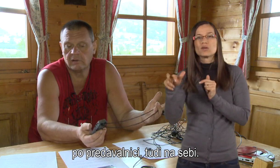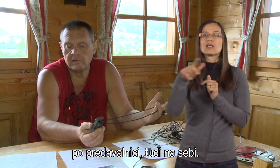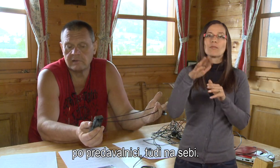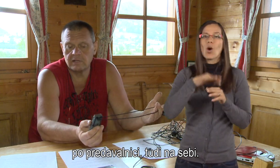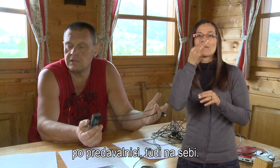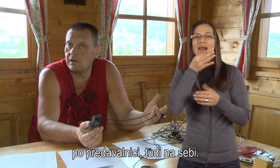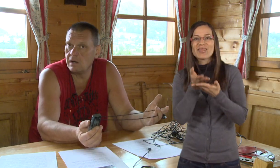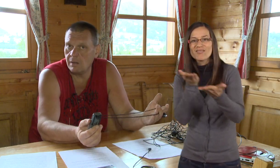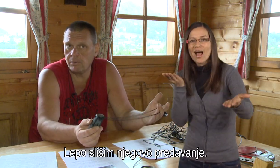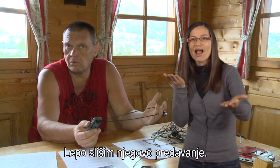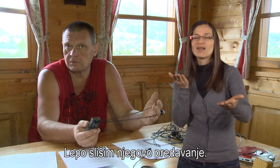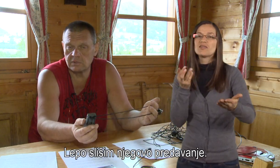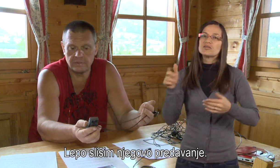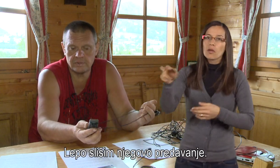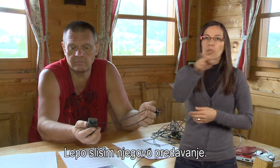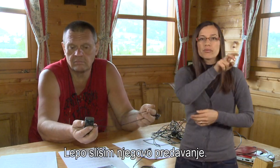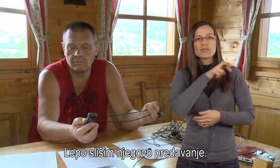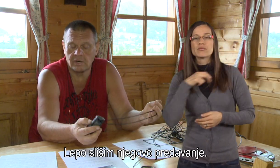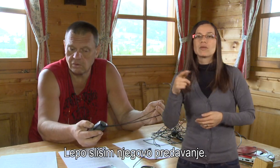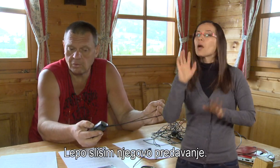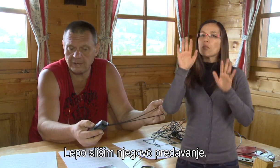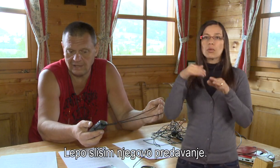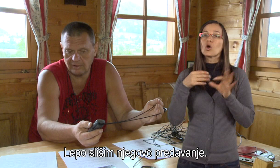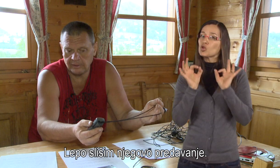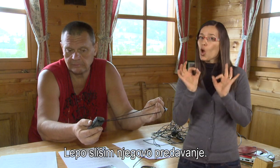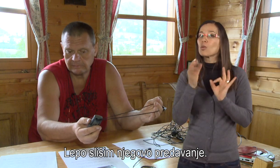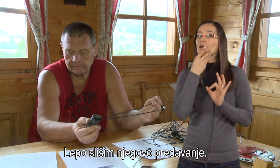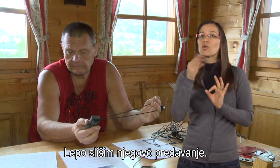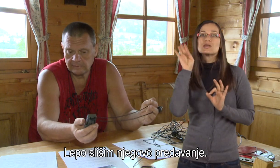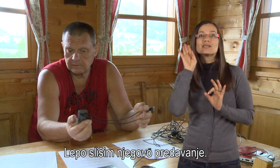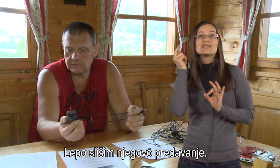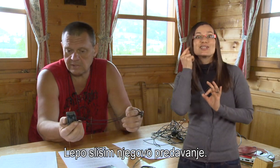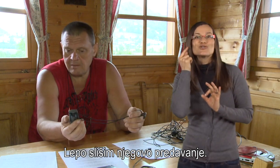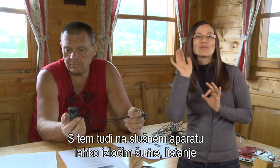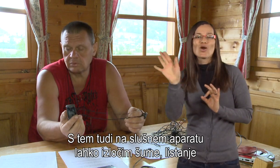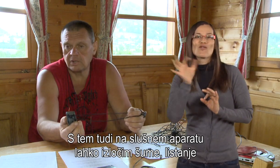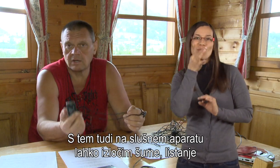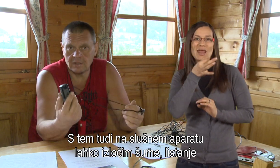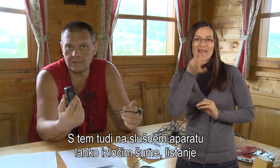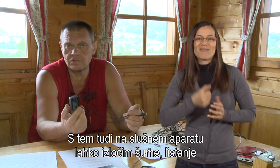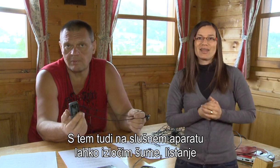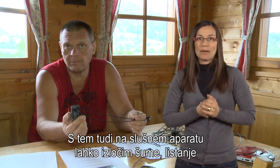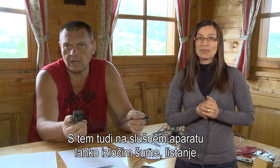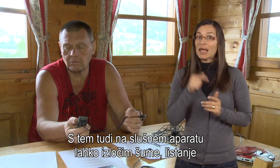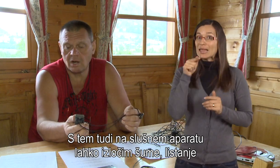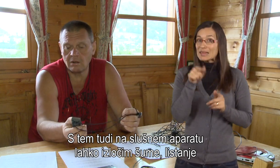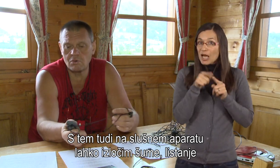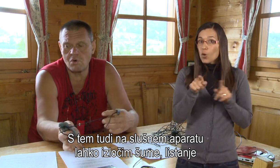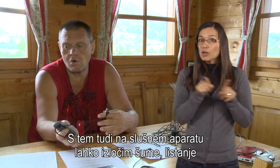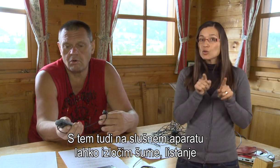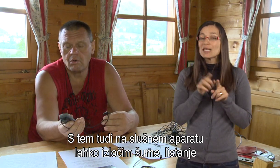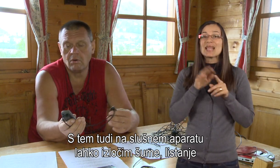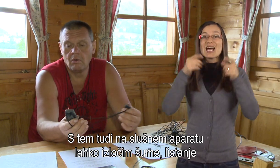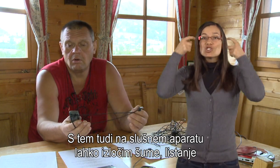sebe in lepo slišim njegovo predavanje. S tem tudi na slušnem aparatu